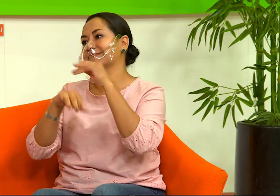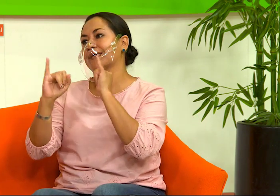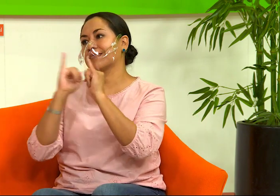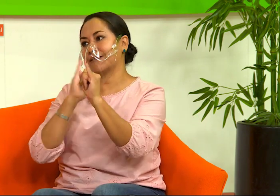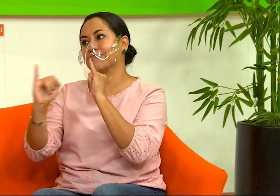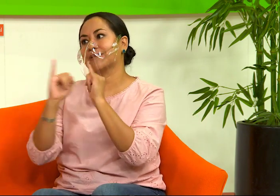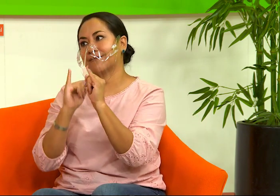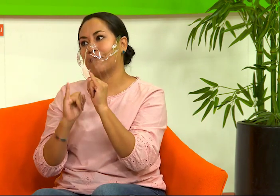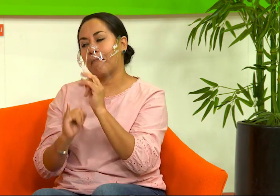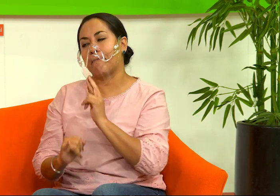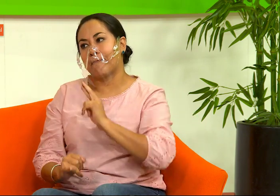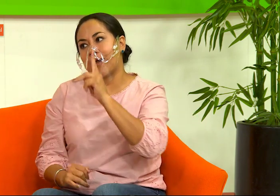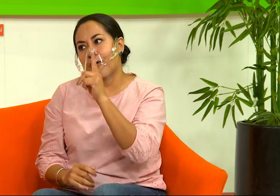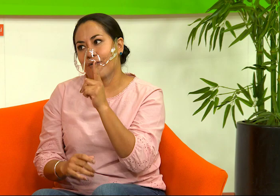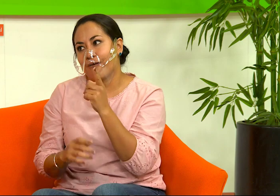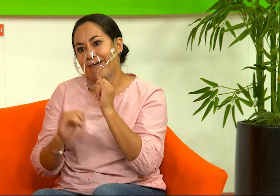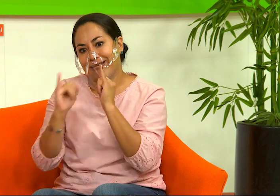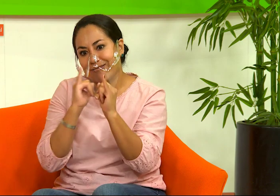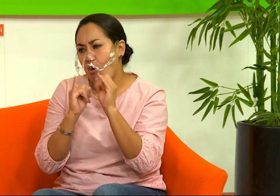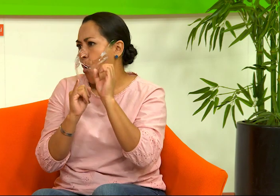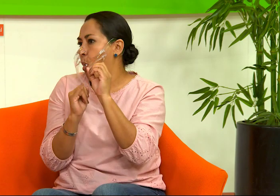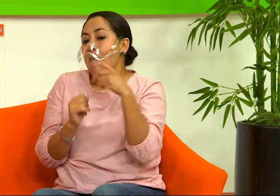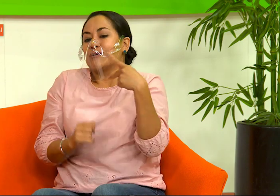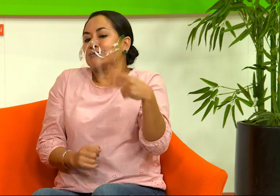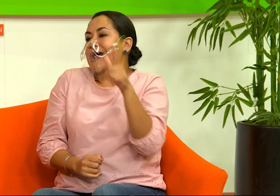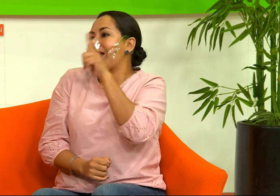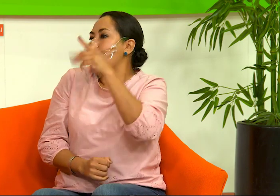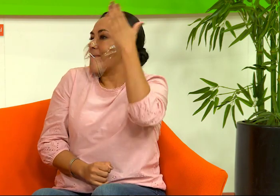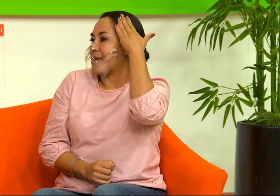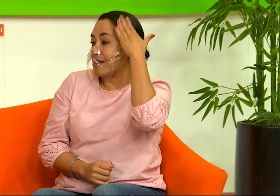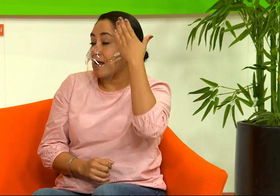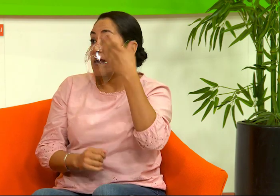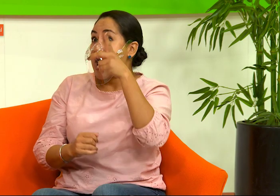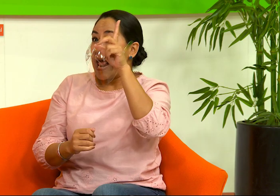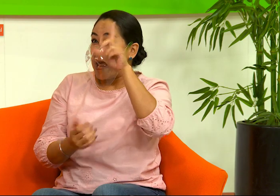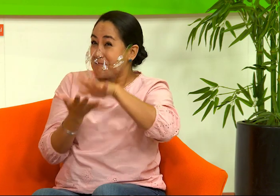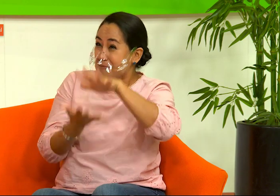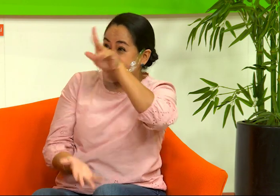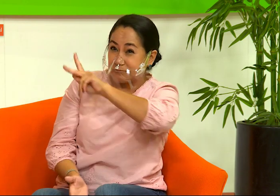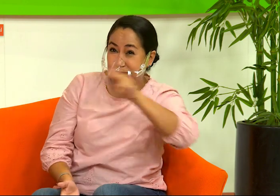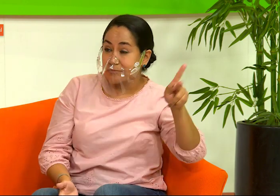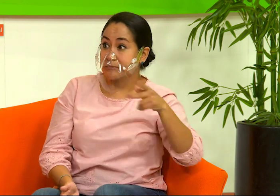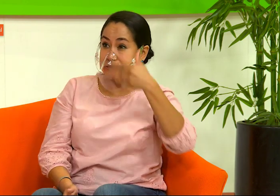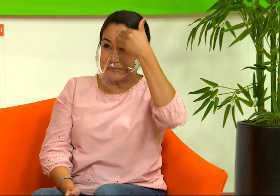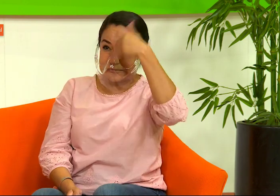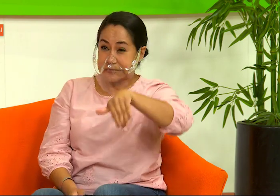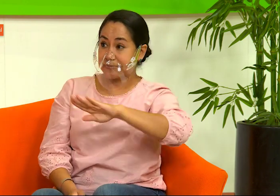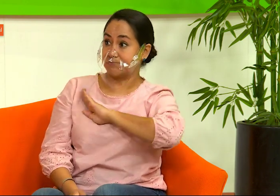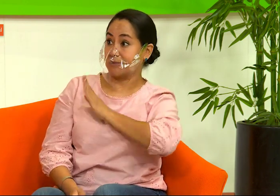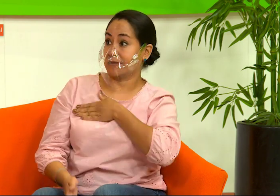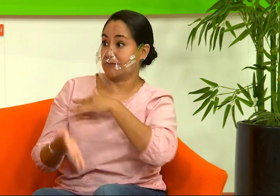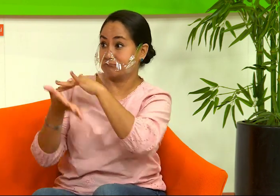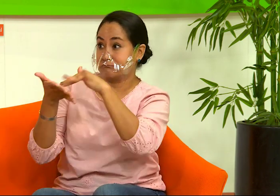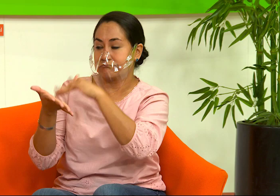mucho más tranquilos cuando existe la información accesible en lengua de señas, cuando existe un intérprete.